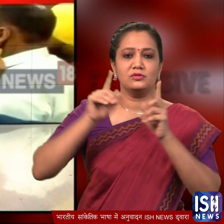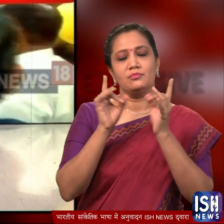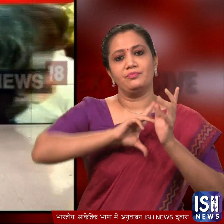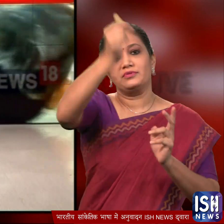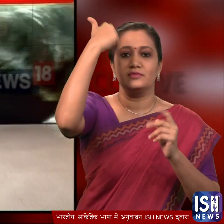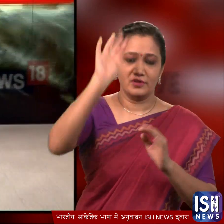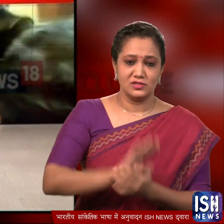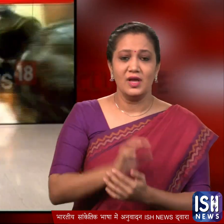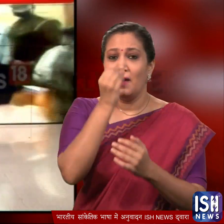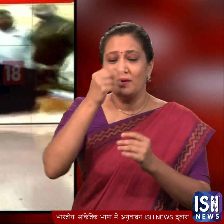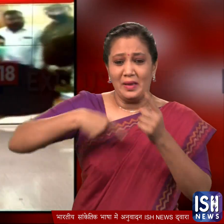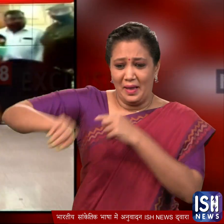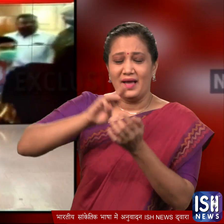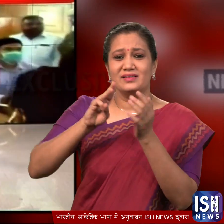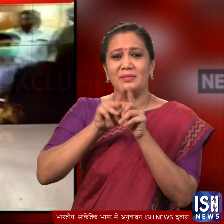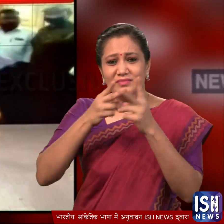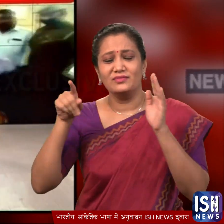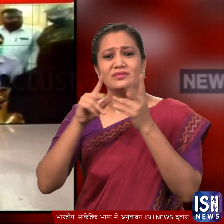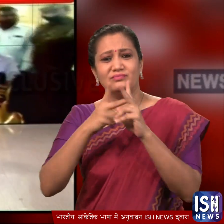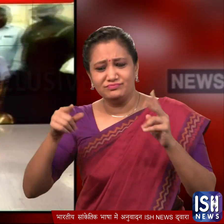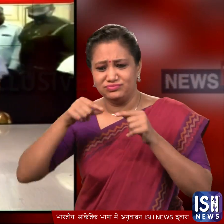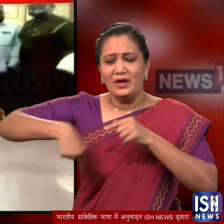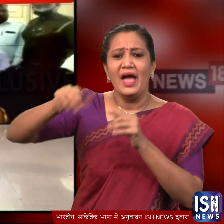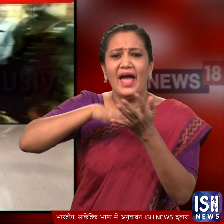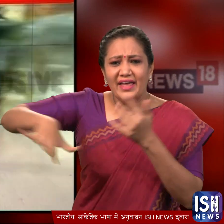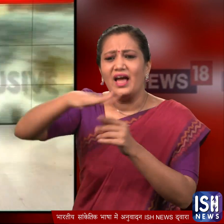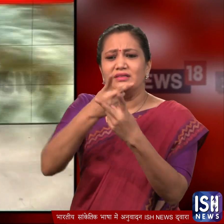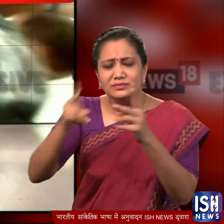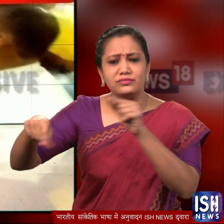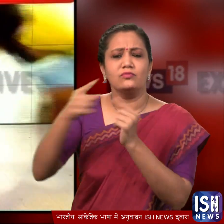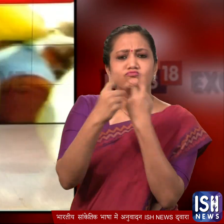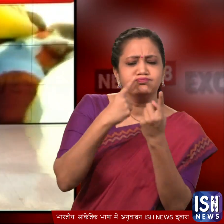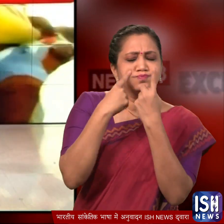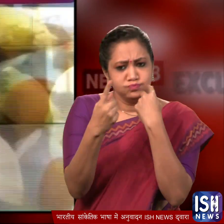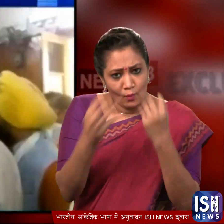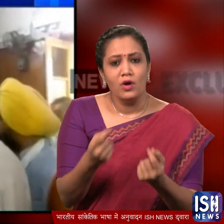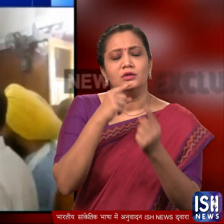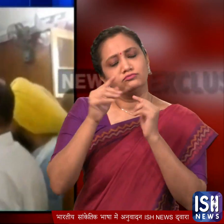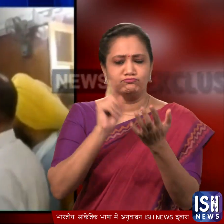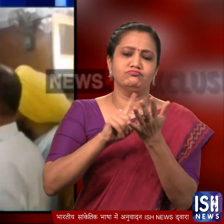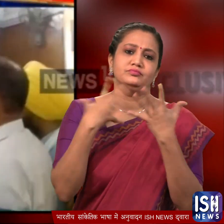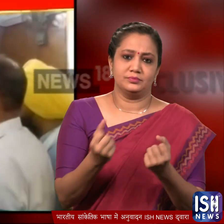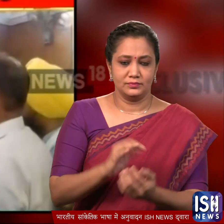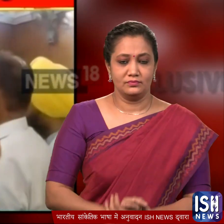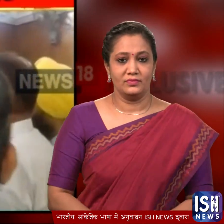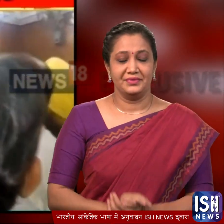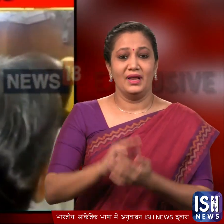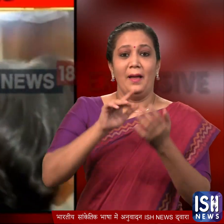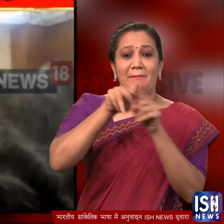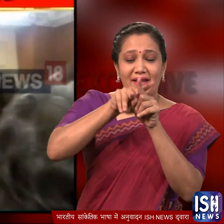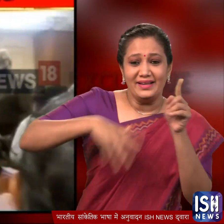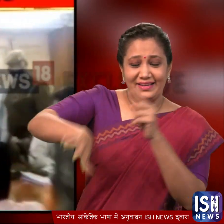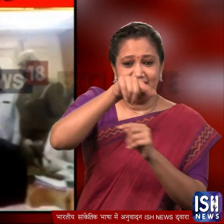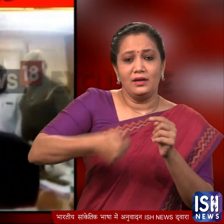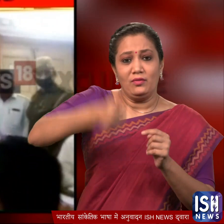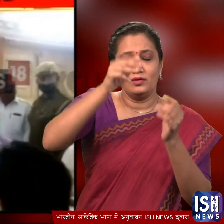हंगामा उस वक्त हुआ जब बीजेपी के पार्षदों ने अलग अलग इलाकों की समस्याओं पर चर्चा करने की मांग की। लेकिन मेरठ नगर निगम